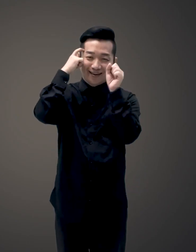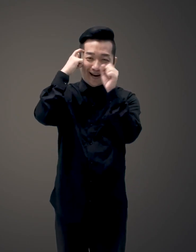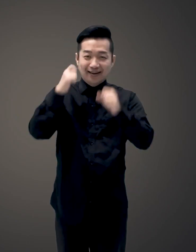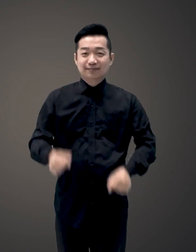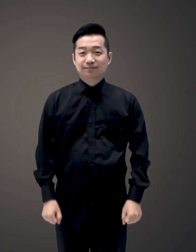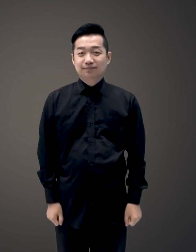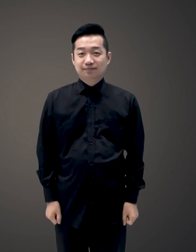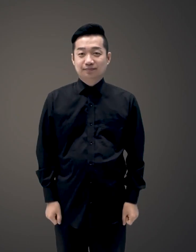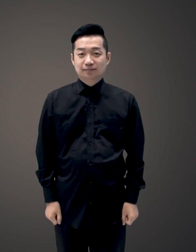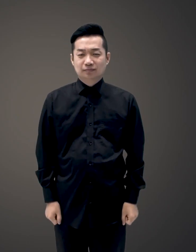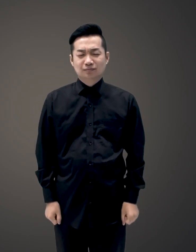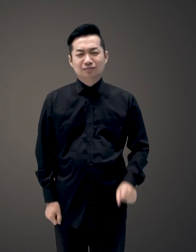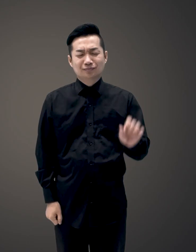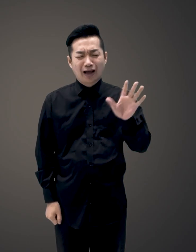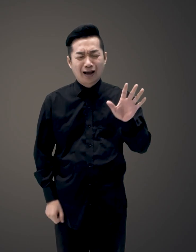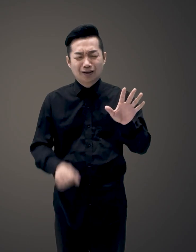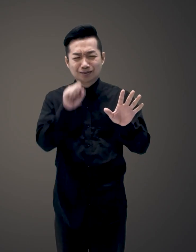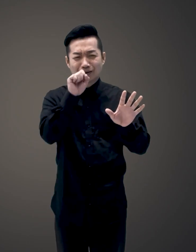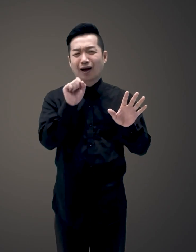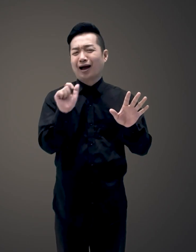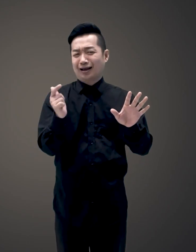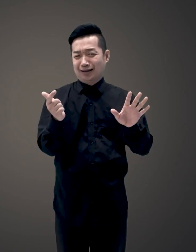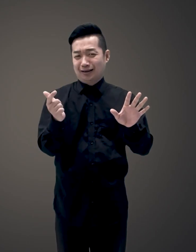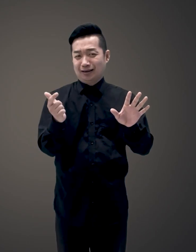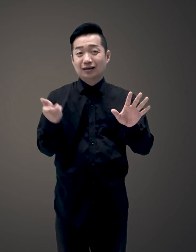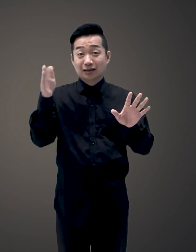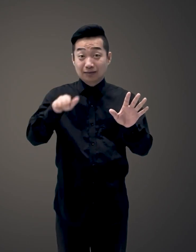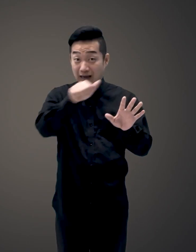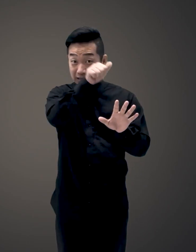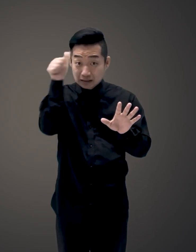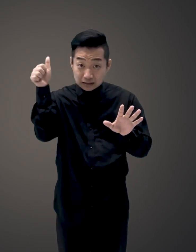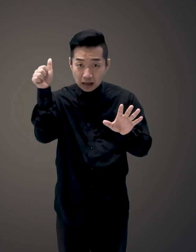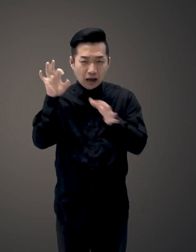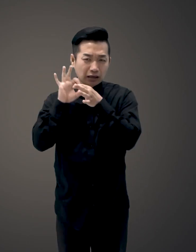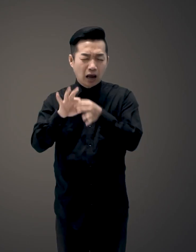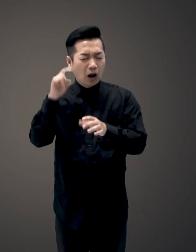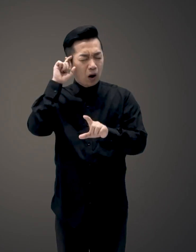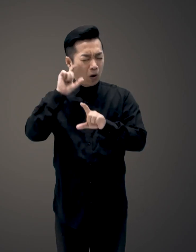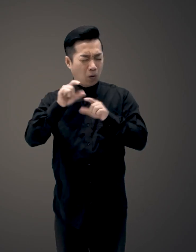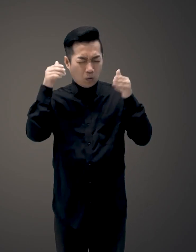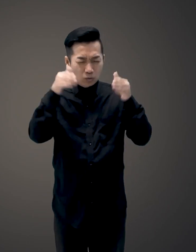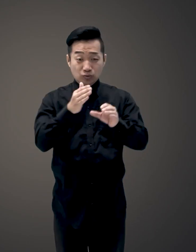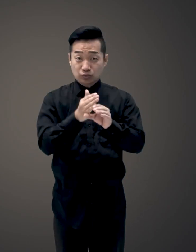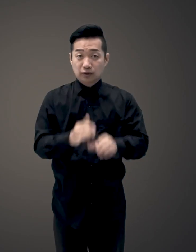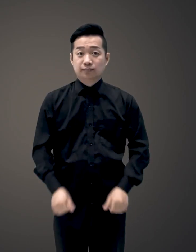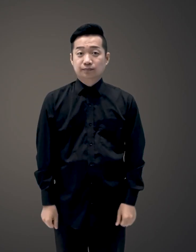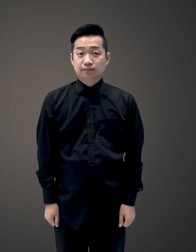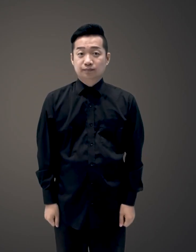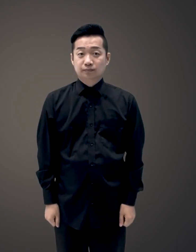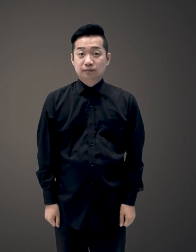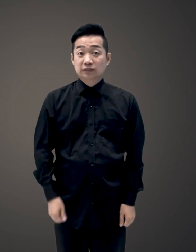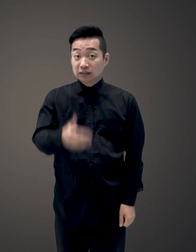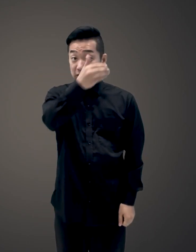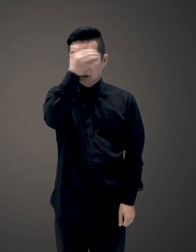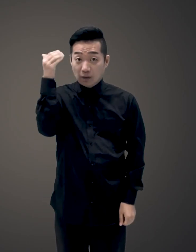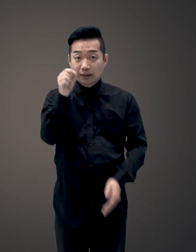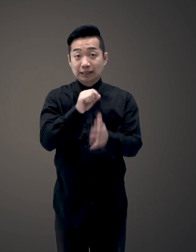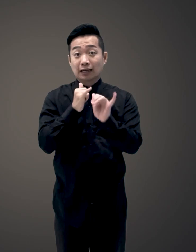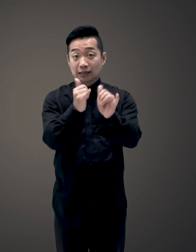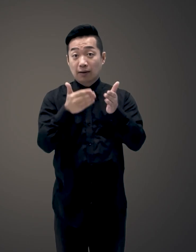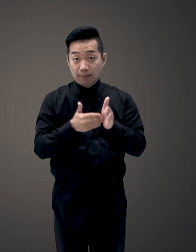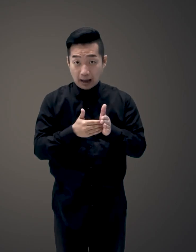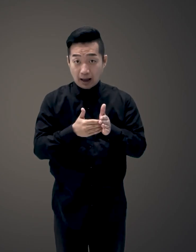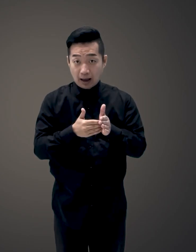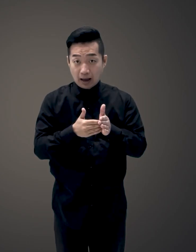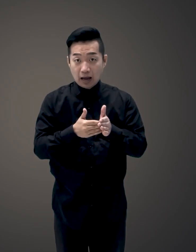거 좋아하고 아니 딱히 좋아하진 않지만 왠지 일생에 걸쳐 몰두하고 있고요. 이번에 젊은 작가상을